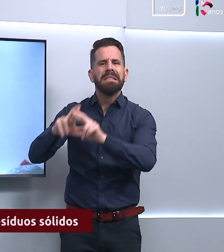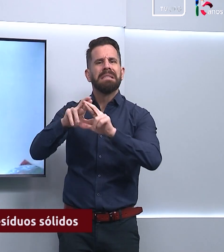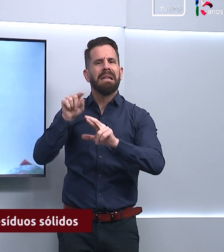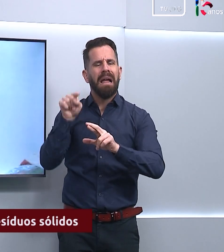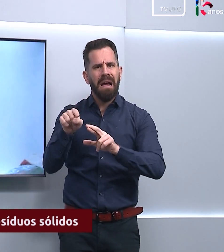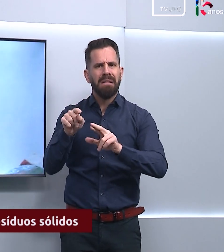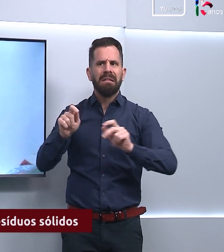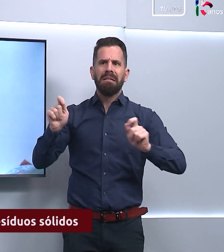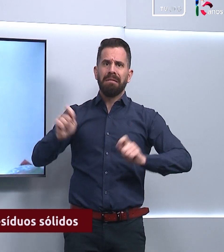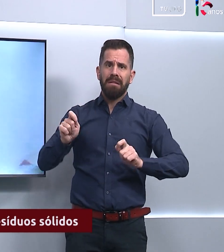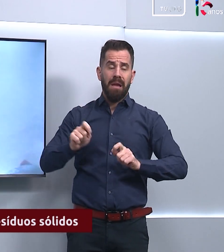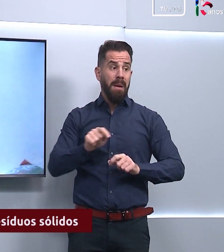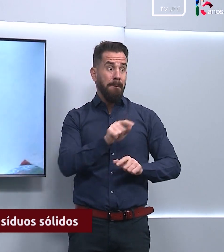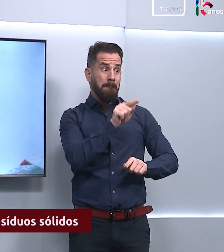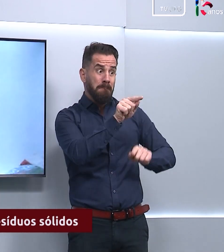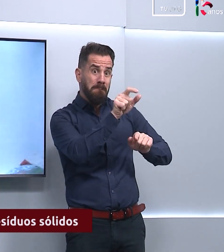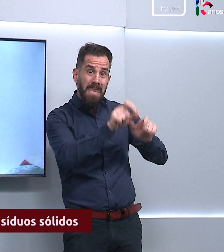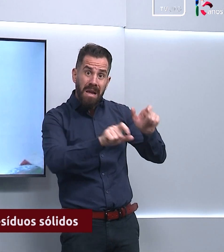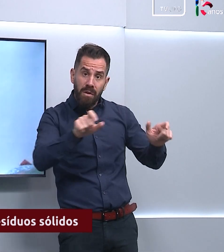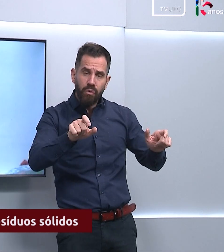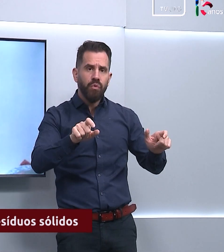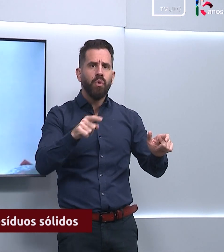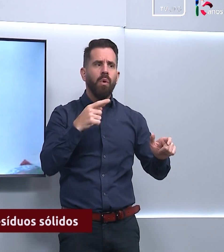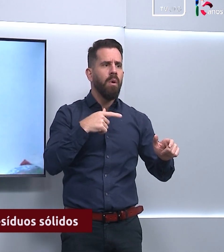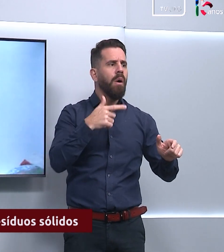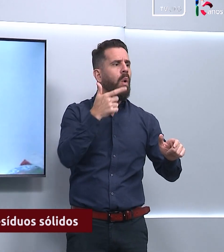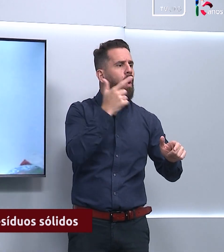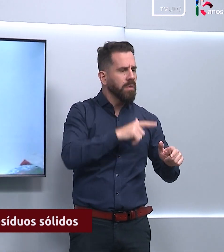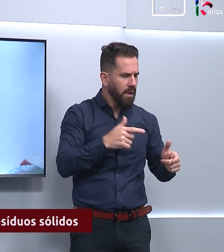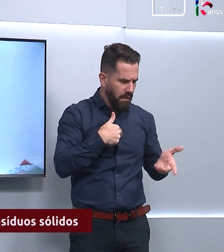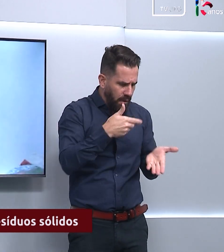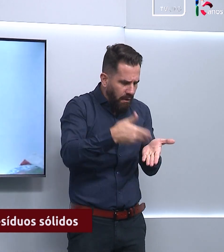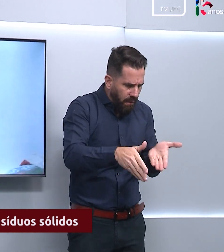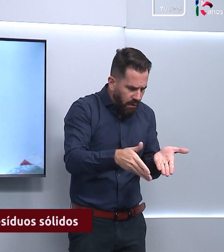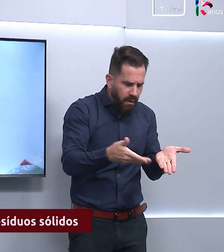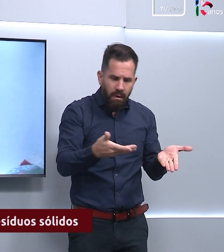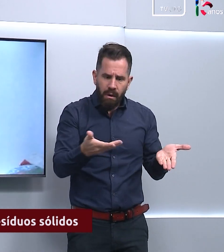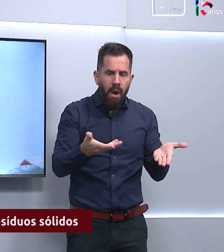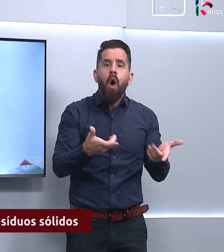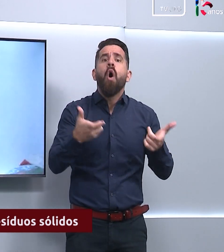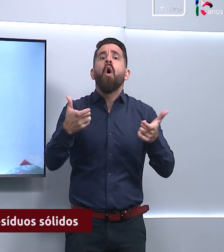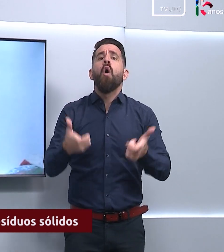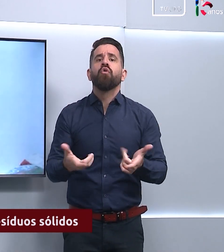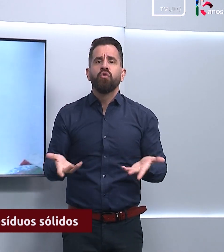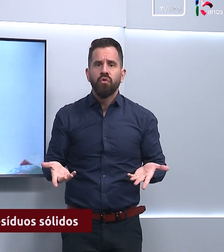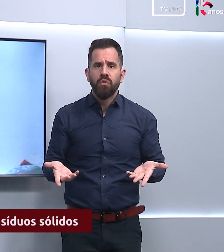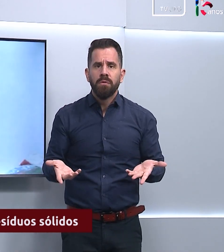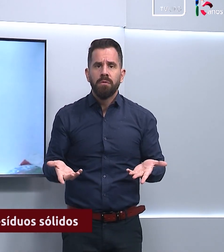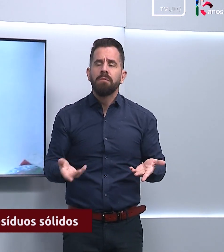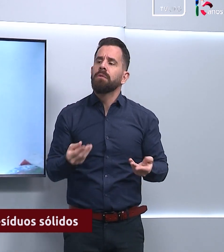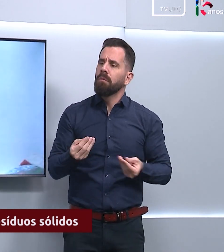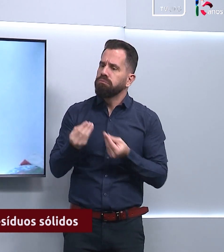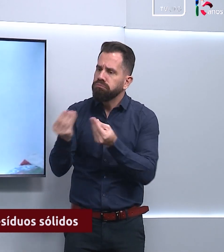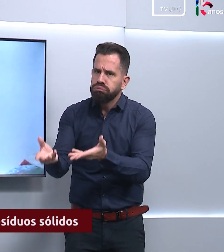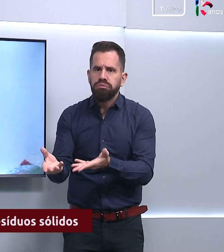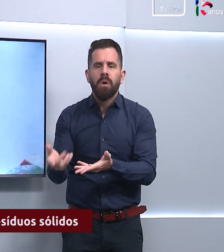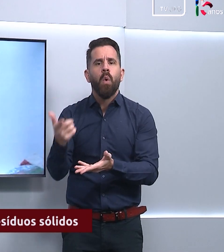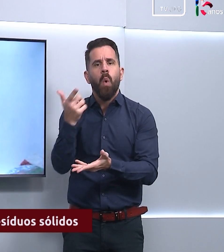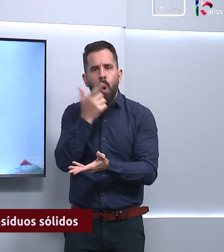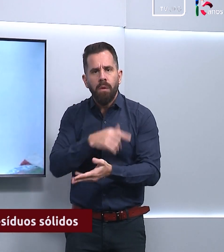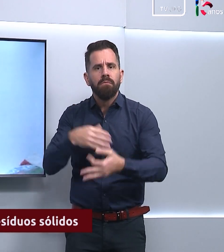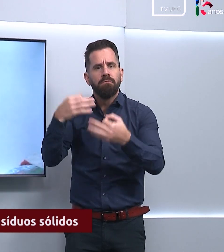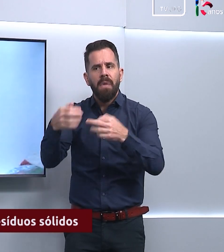cidadão, o consumidor, consegue deixar naquele local a embalagem para que possa ser feita a logística